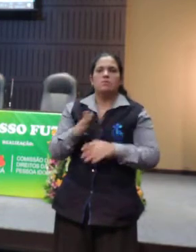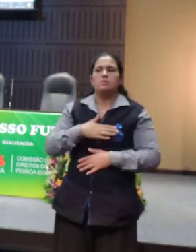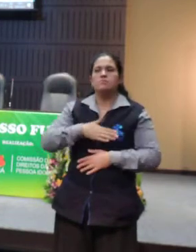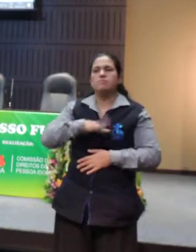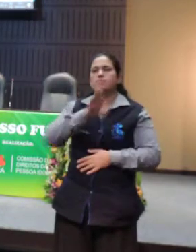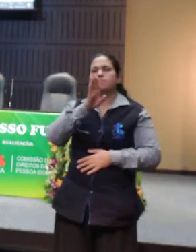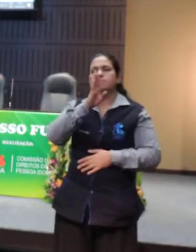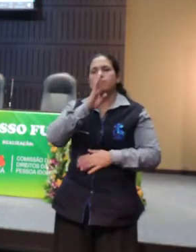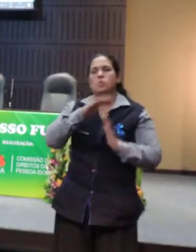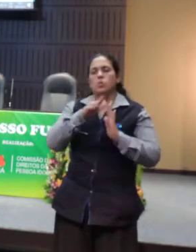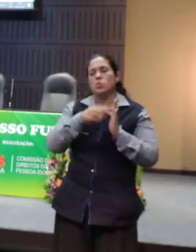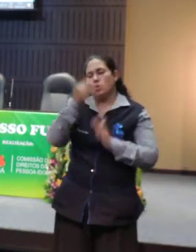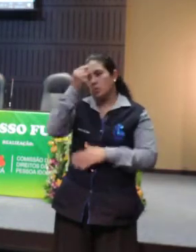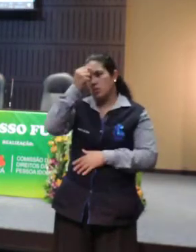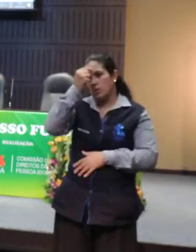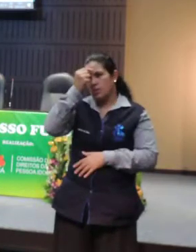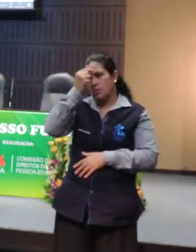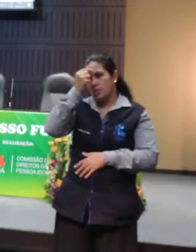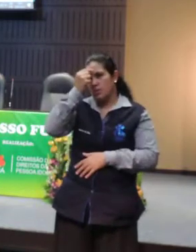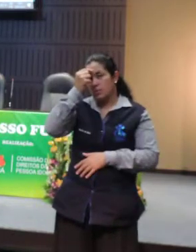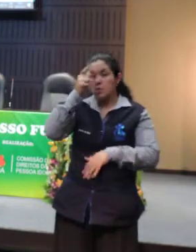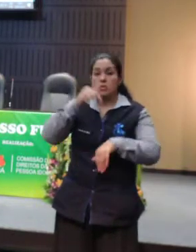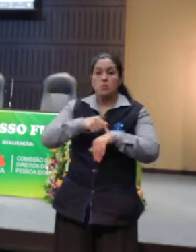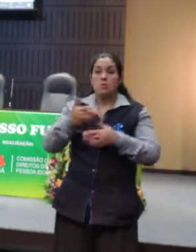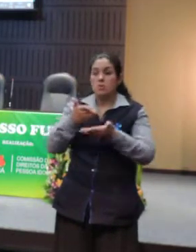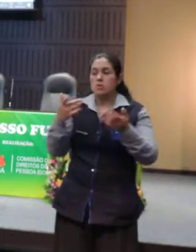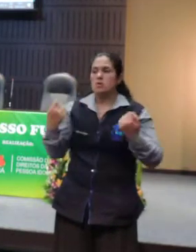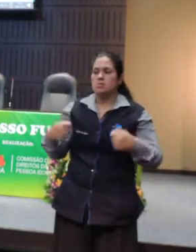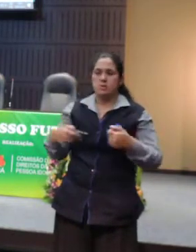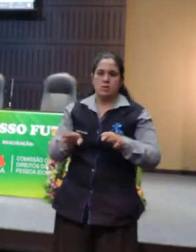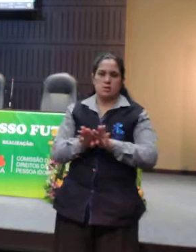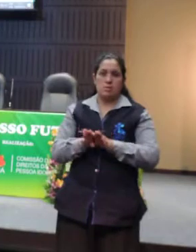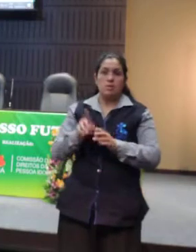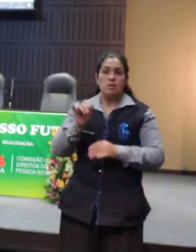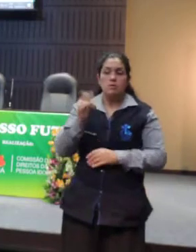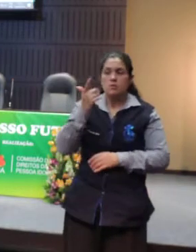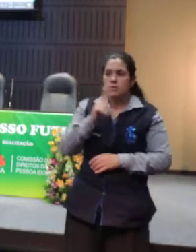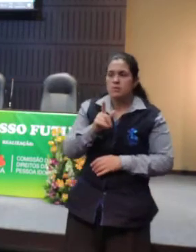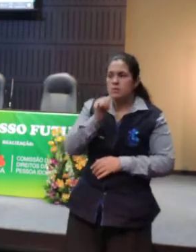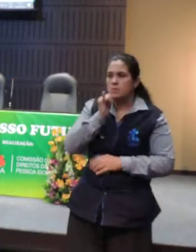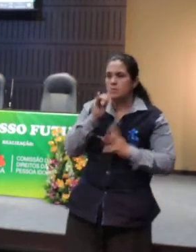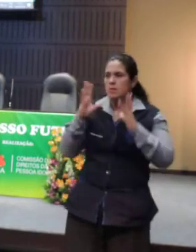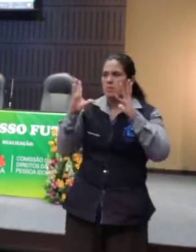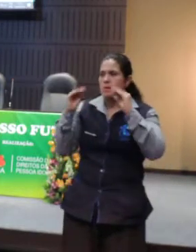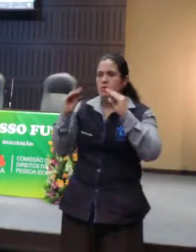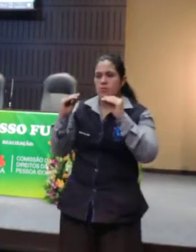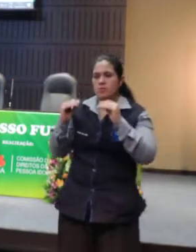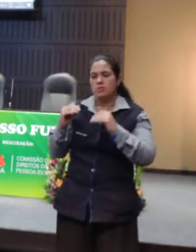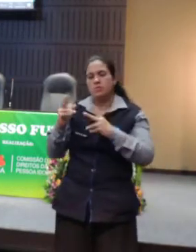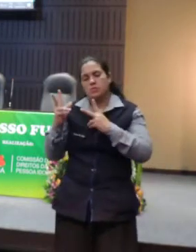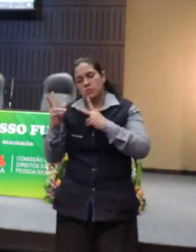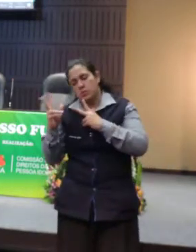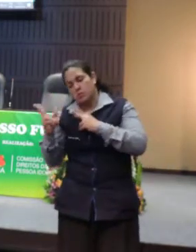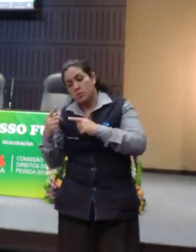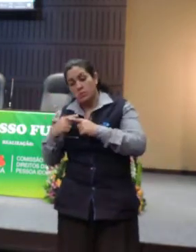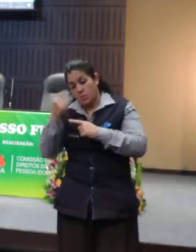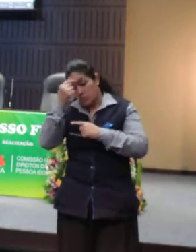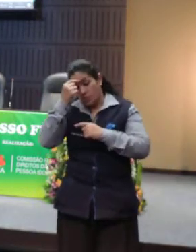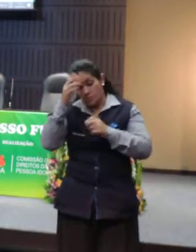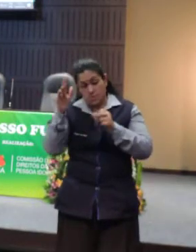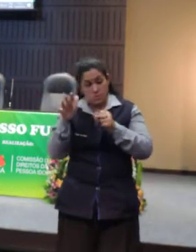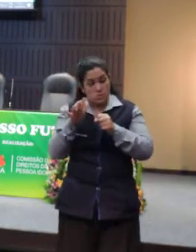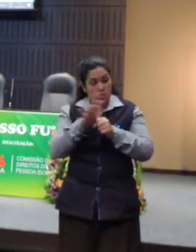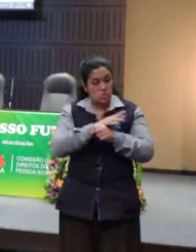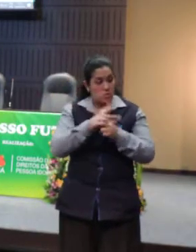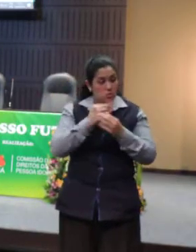a sua mente num momento que você precisa. Se você não consegue à noite descansar porque a tua cabeça está